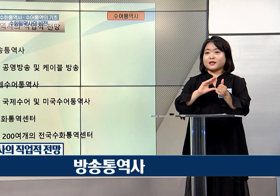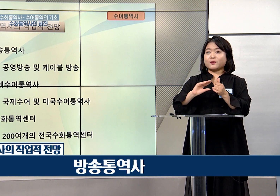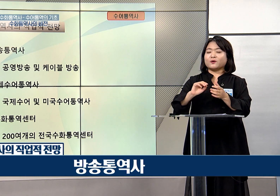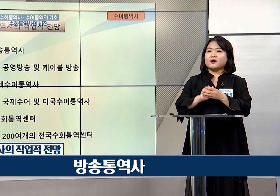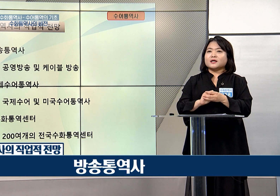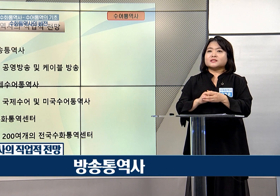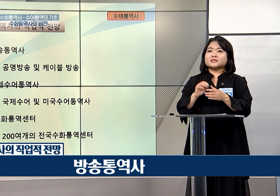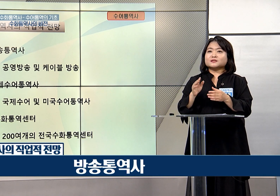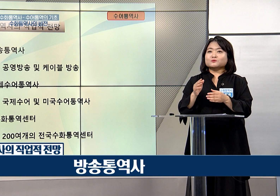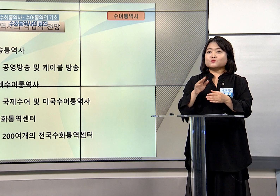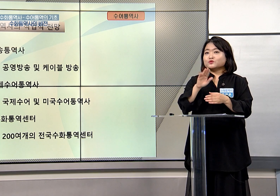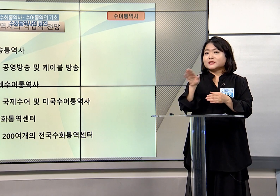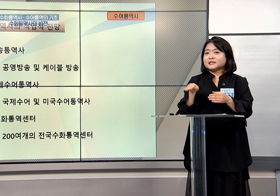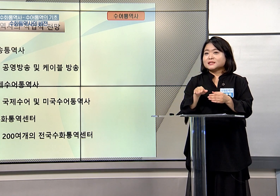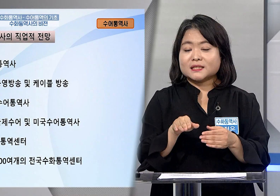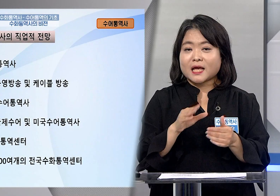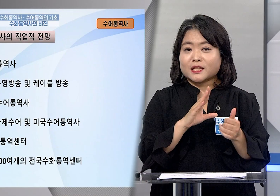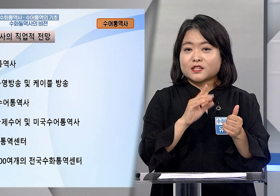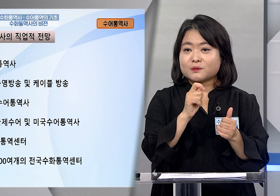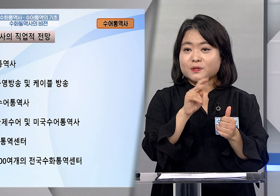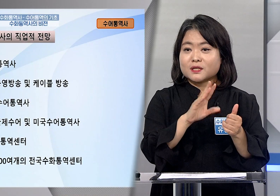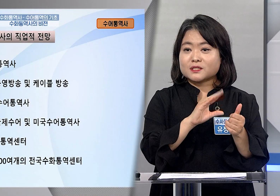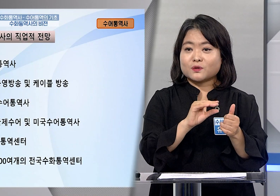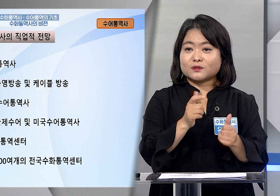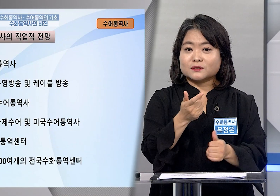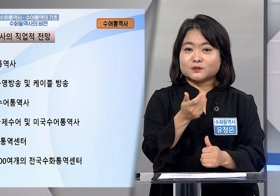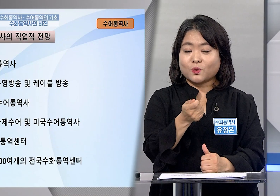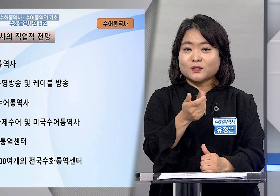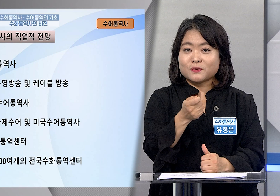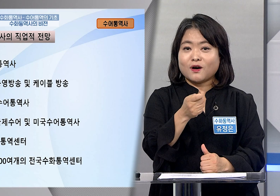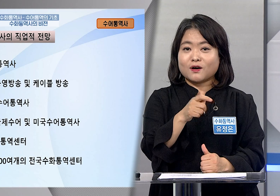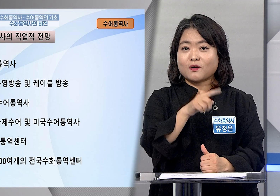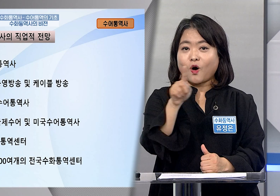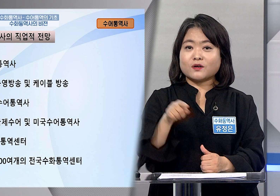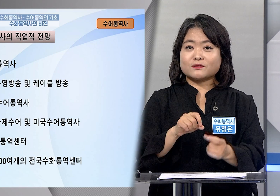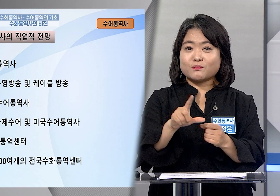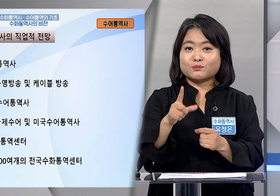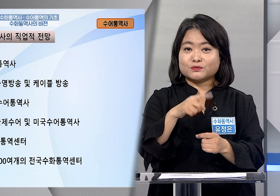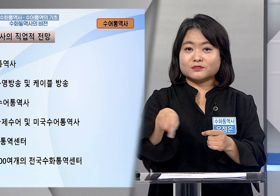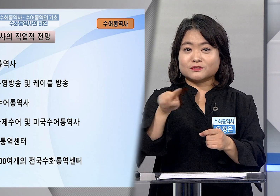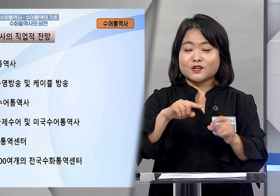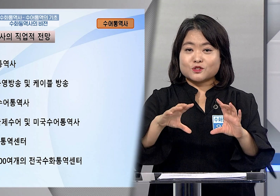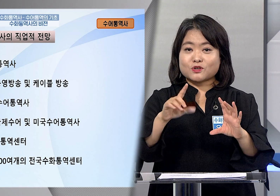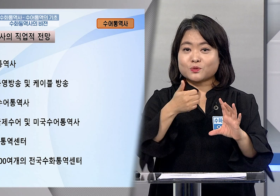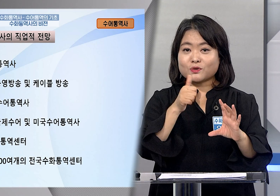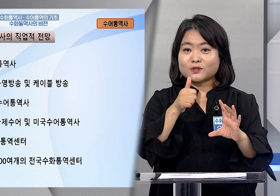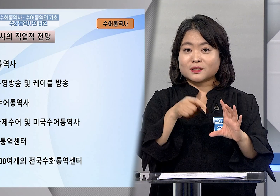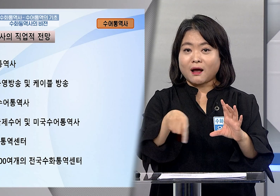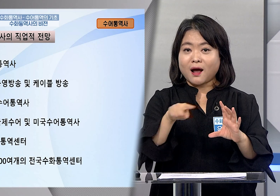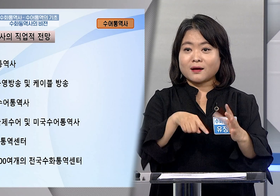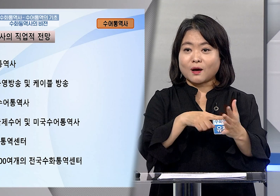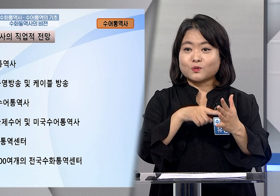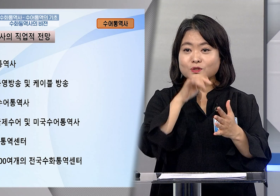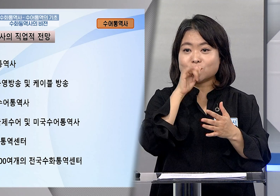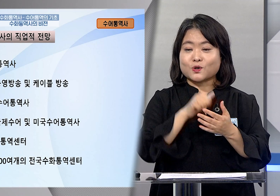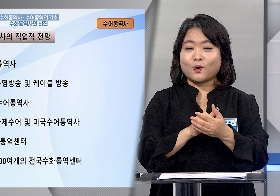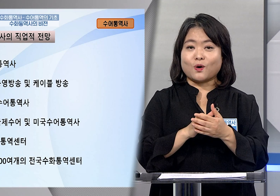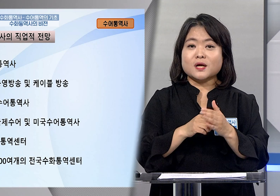있는데요. 지금 우리의 TV 채널은 돌리면 거의 대부분 수화 통역이 다 나오고 있죠.